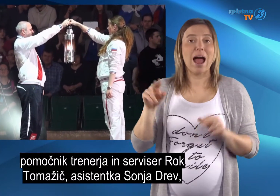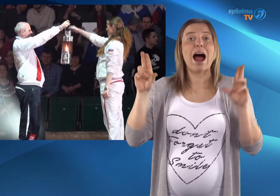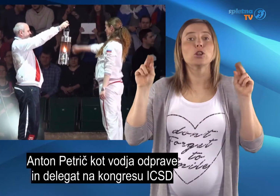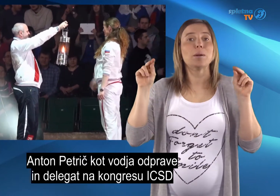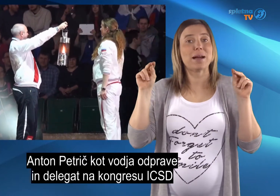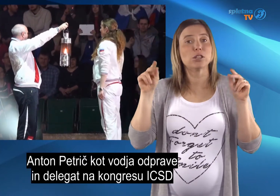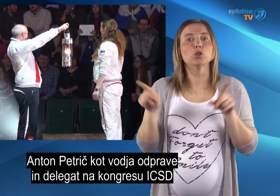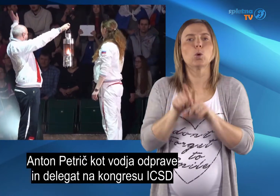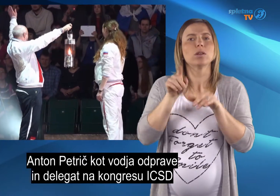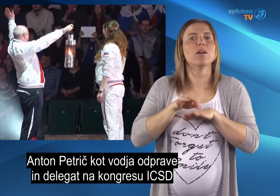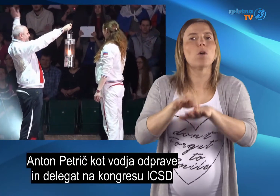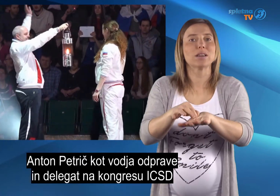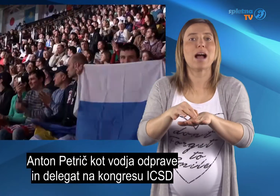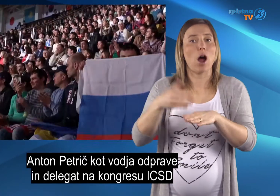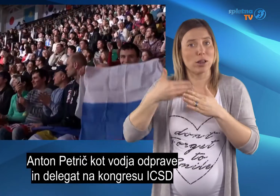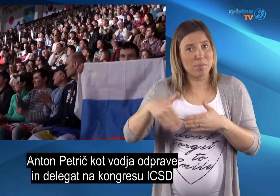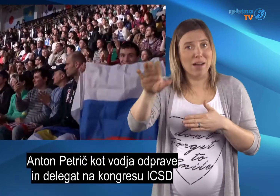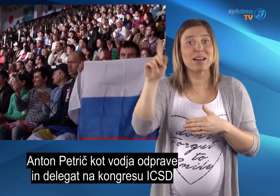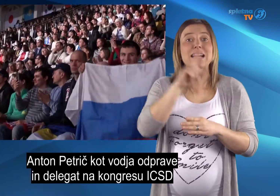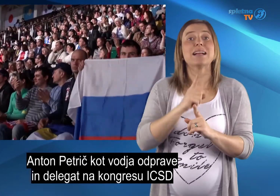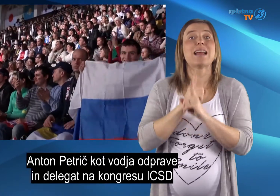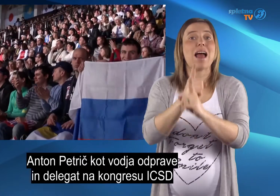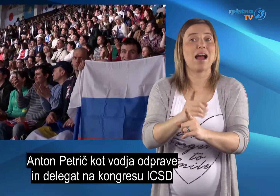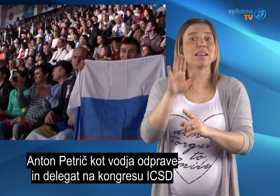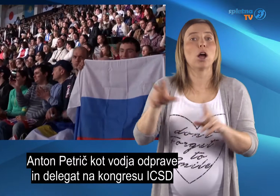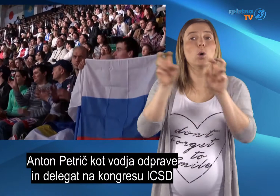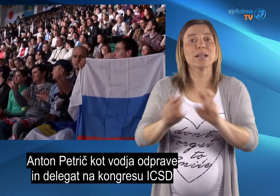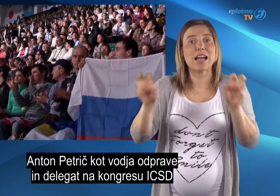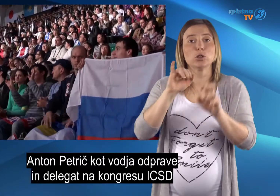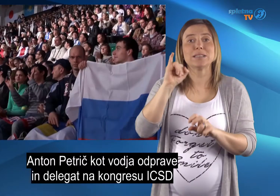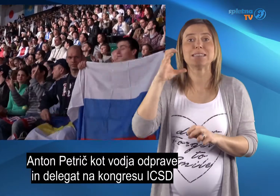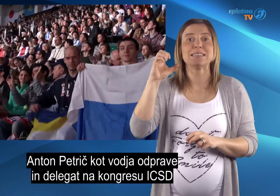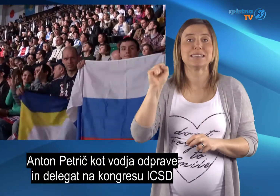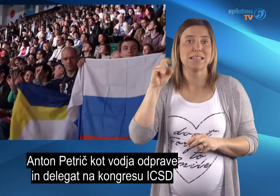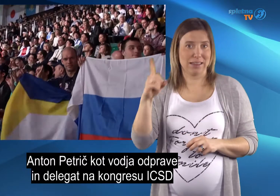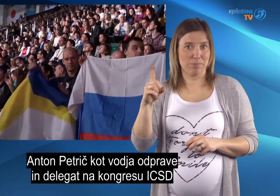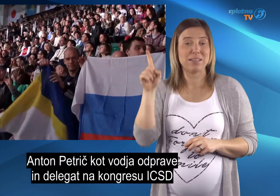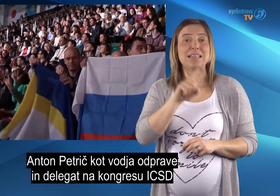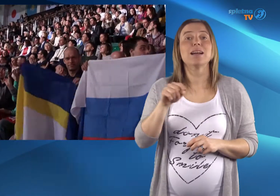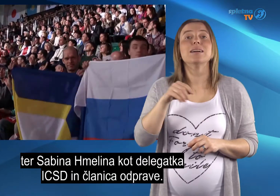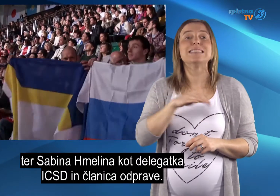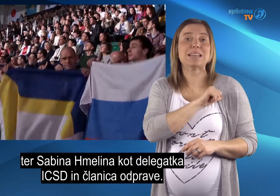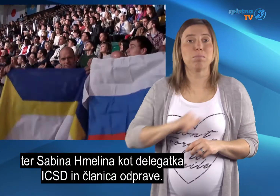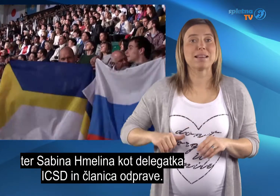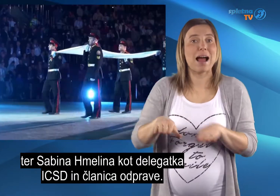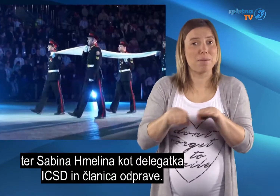in delegat na kongresu ICSD ter Sabina Hmelina kot delegatka ICSD in članica odprave.